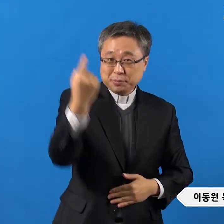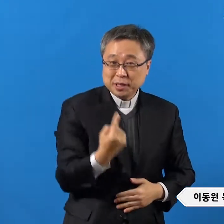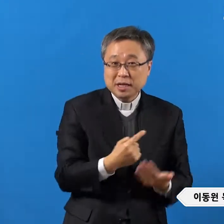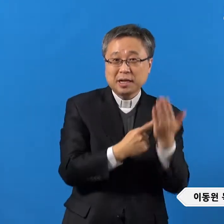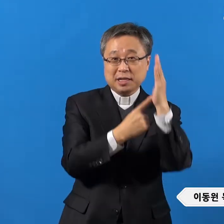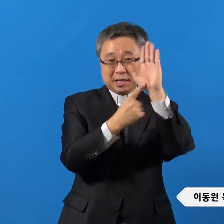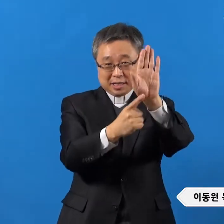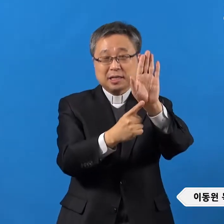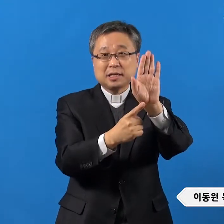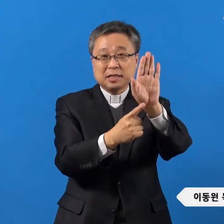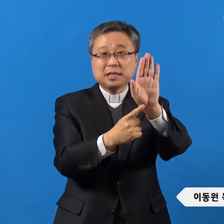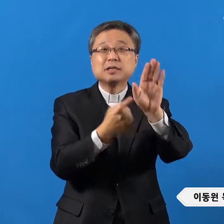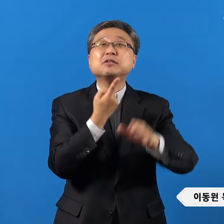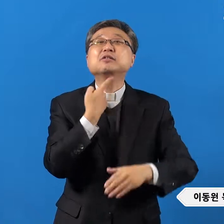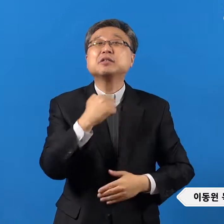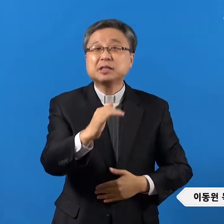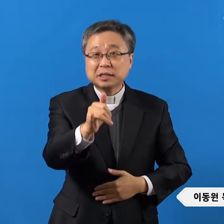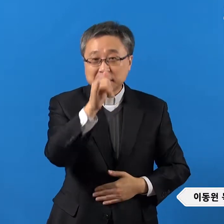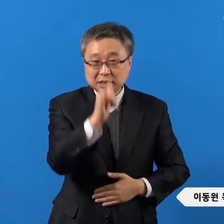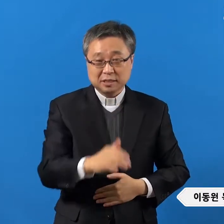드러내신 적들이 있습니다.